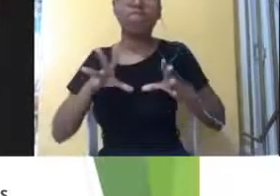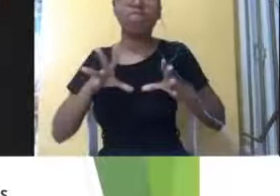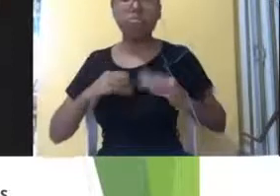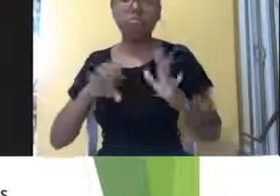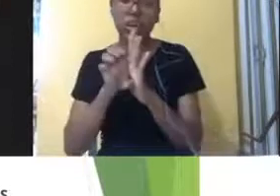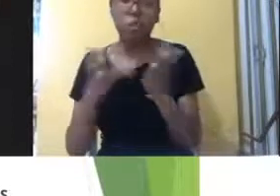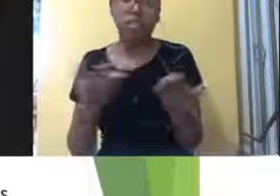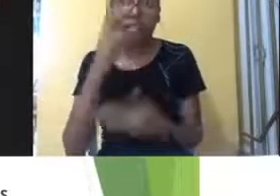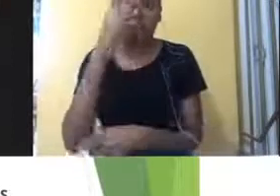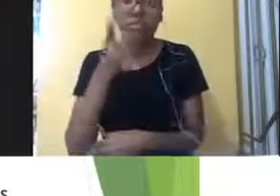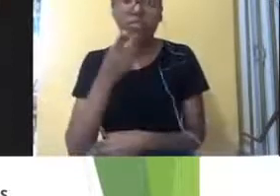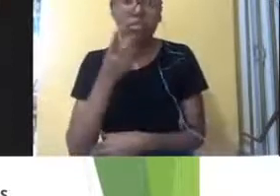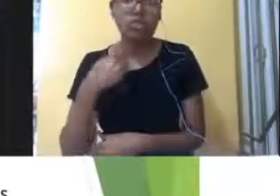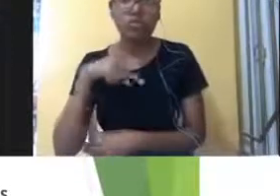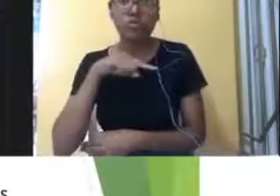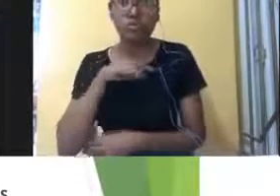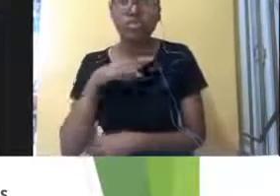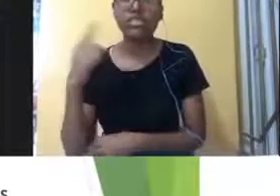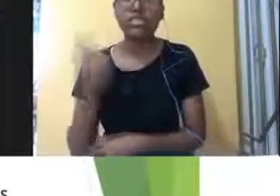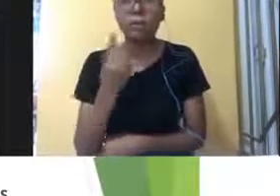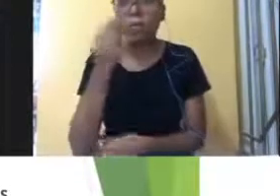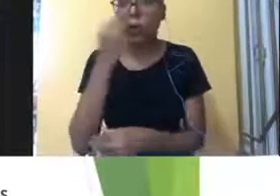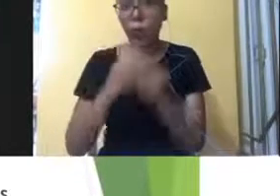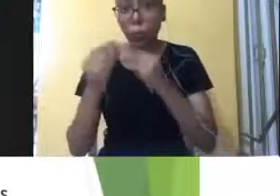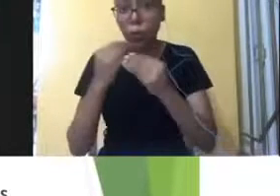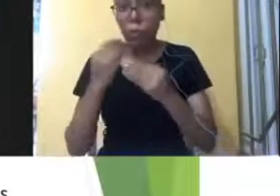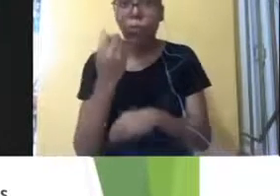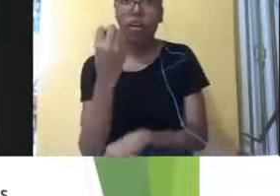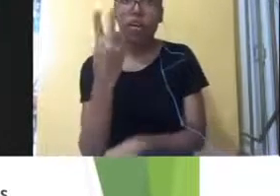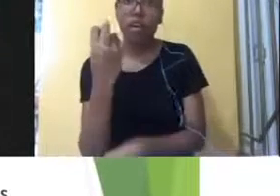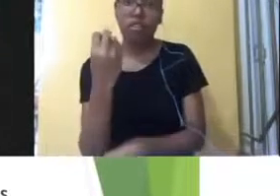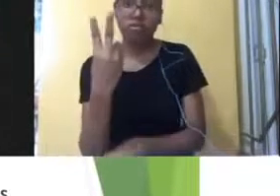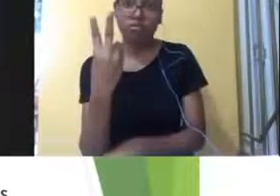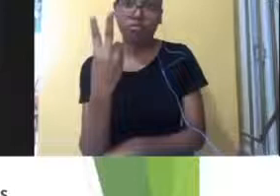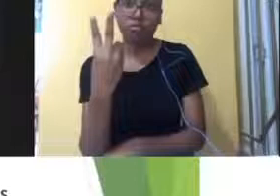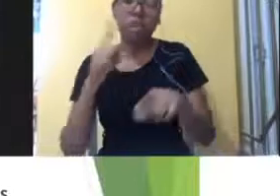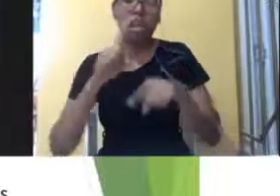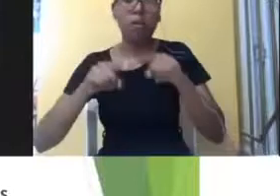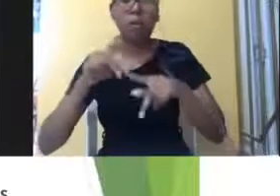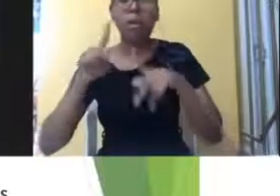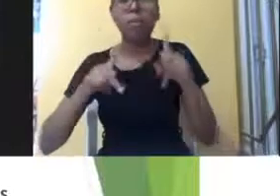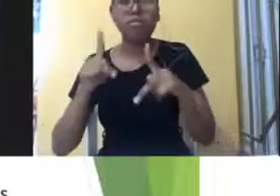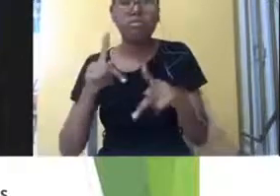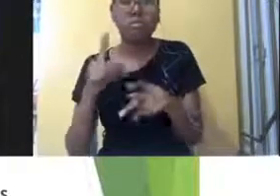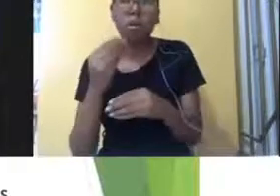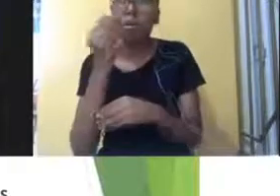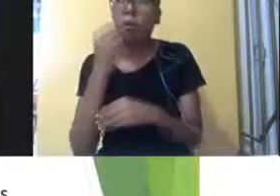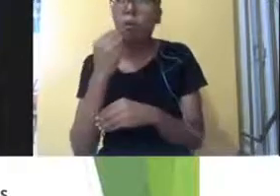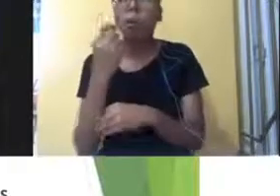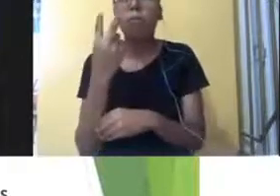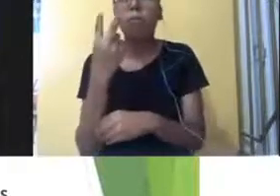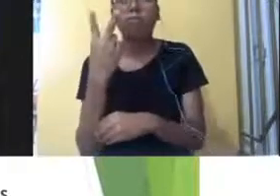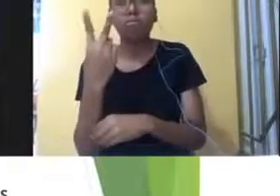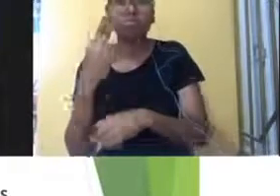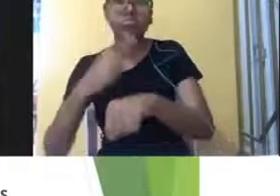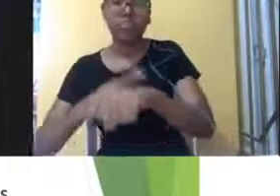12, aquí el que coma a las 12 o el que coma a las 2, bueno, el que come a las 2 está bien, pero las normas y la costumbre generalmente de